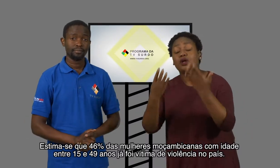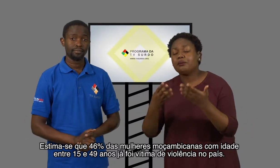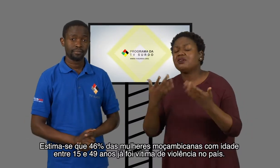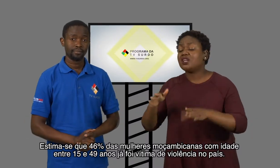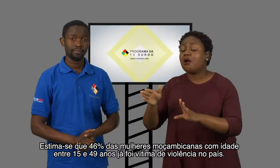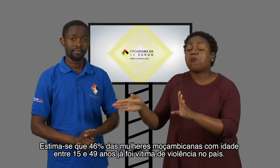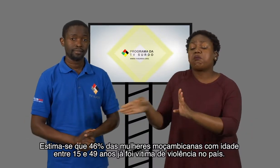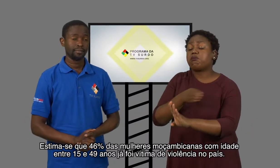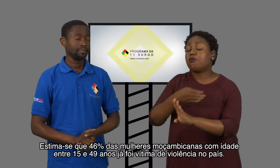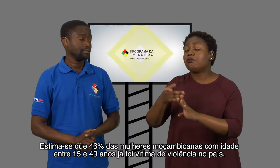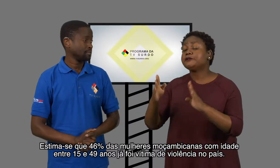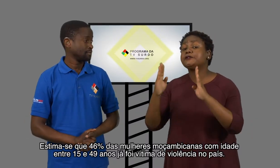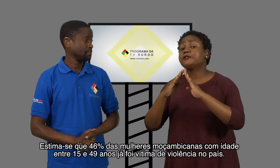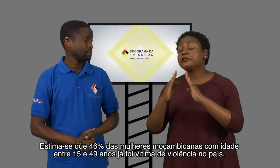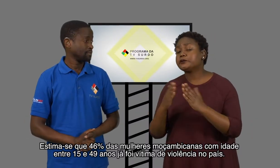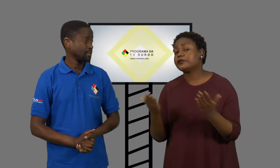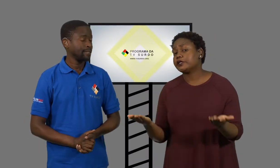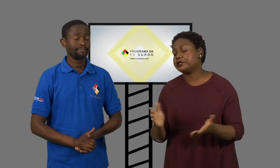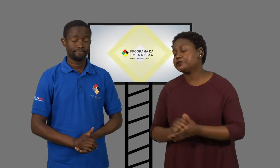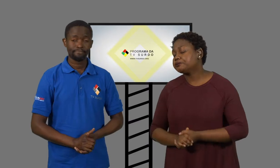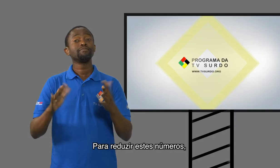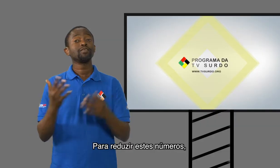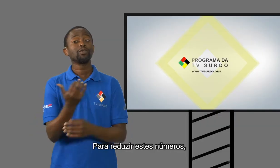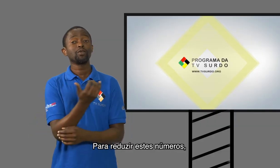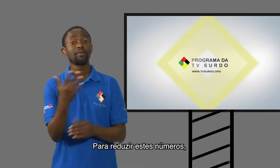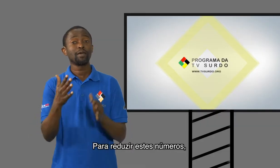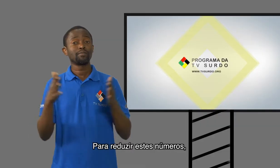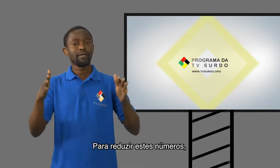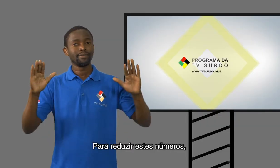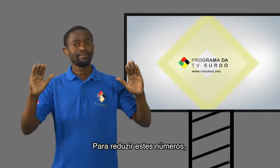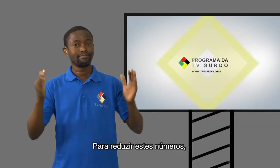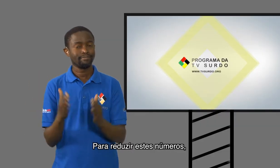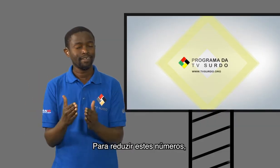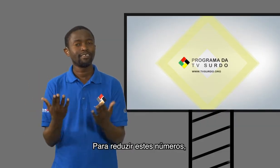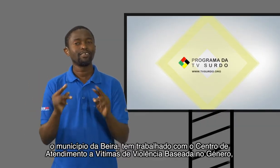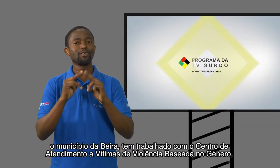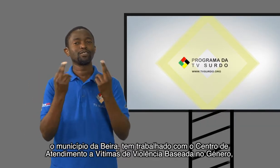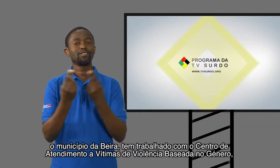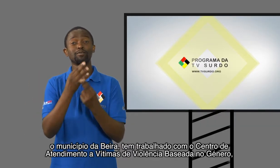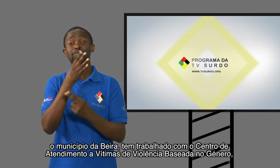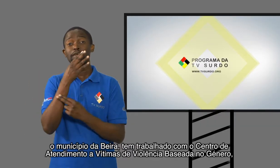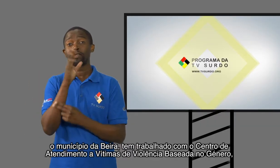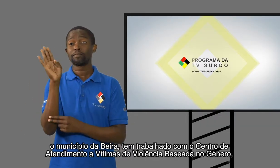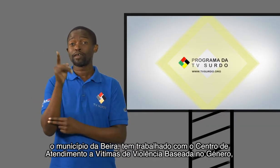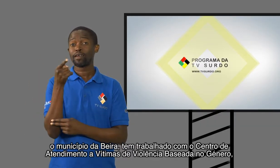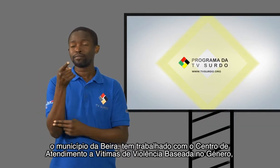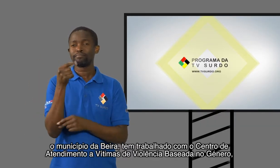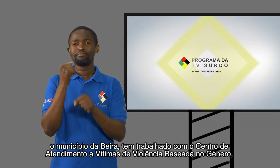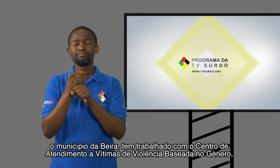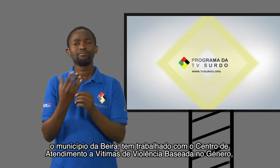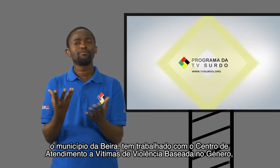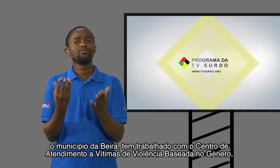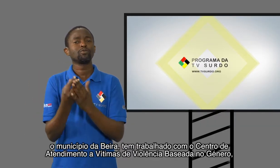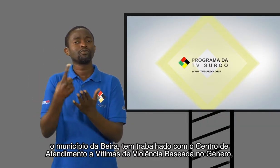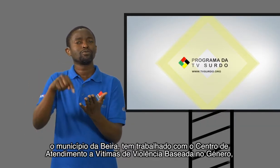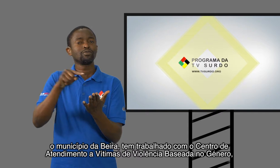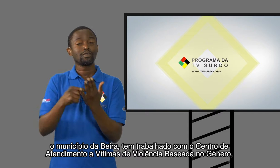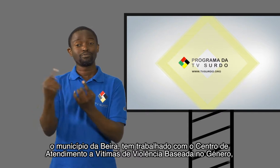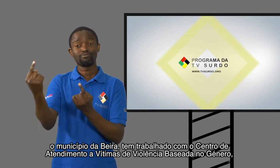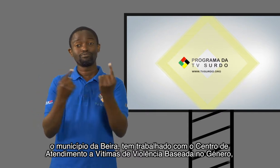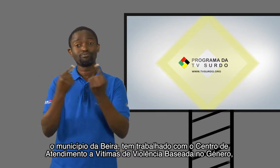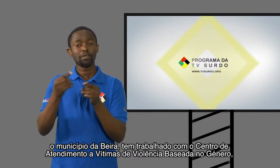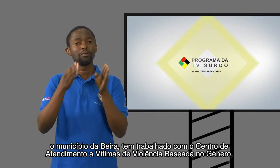anos já foi vítima de violência no país. Para reduzir estes números, o município da Beira tem trabalhado com